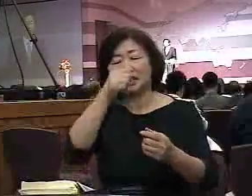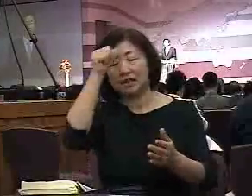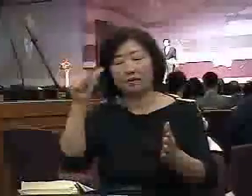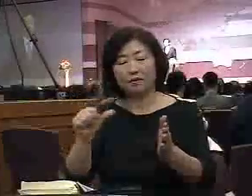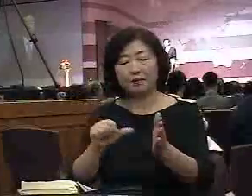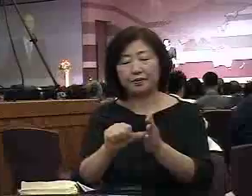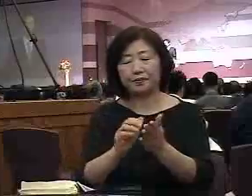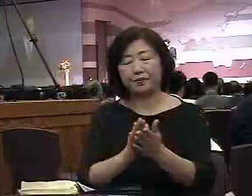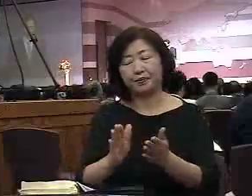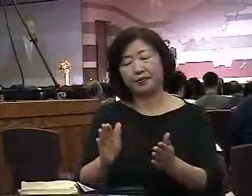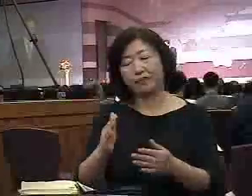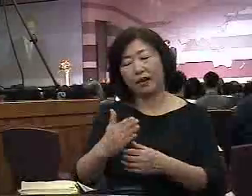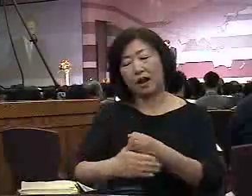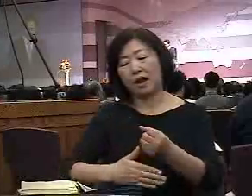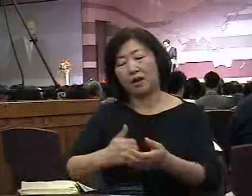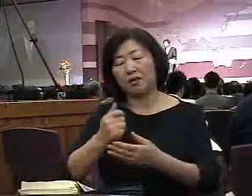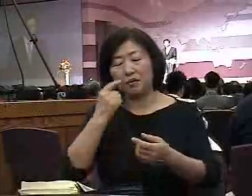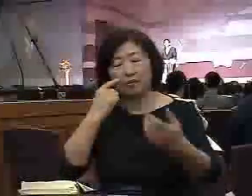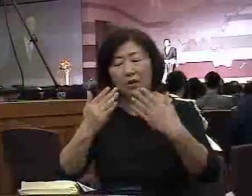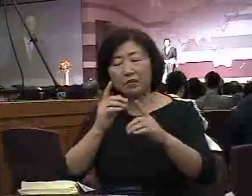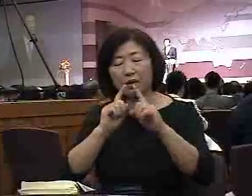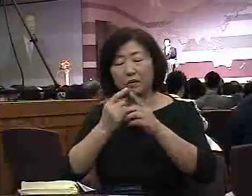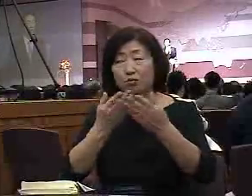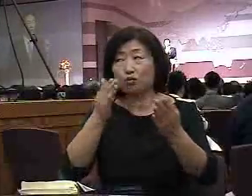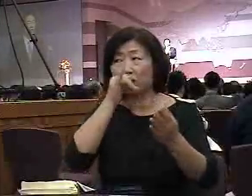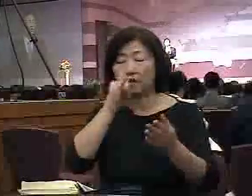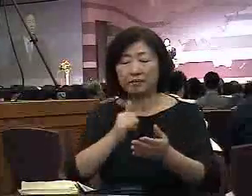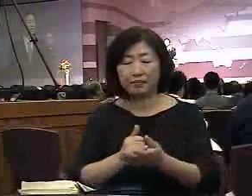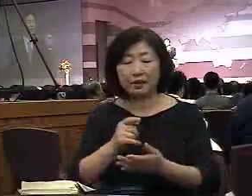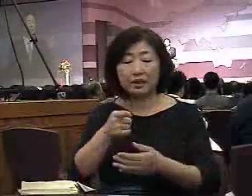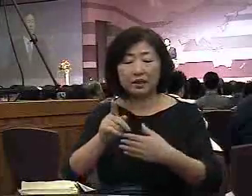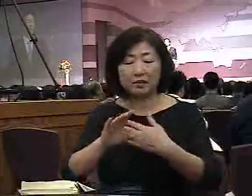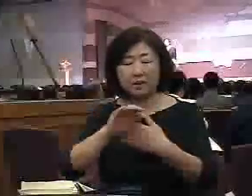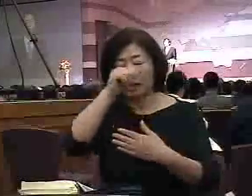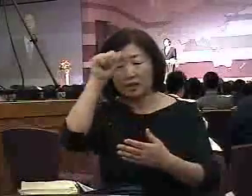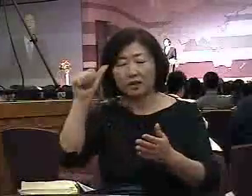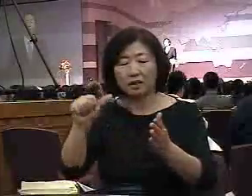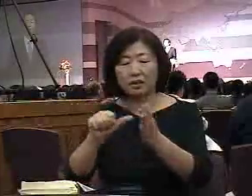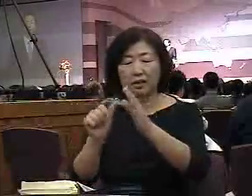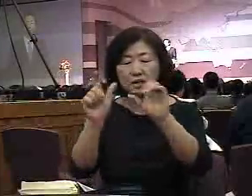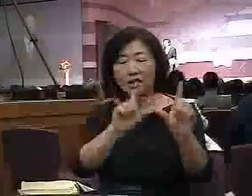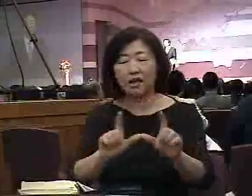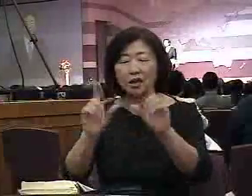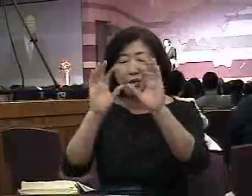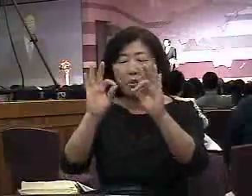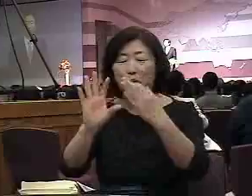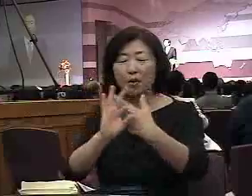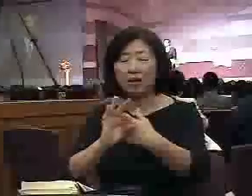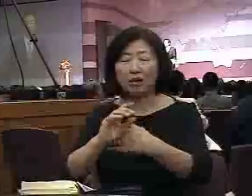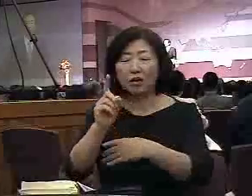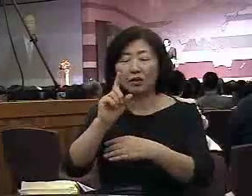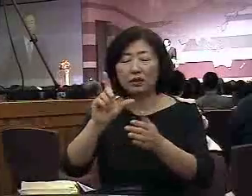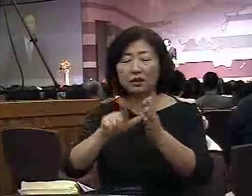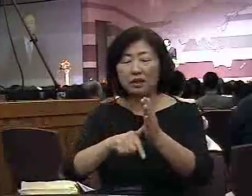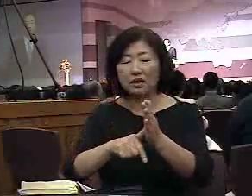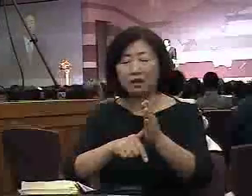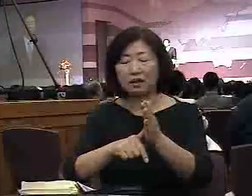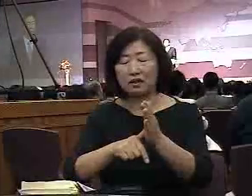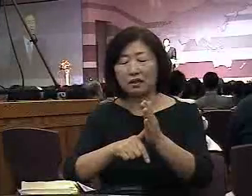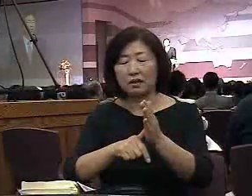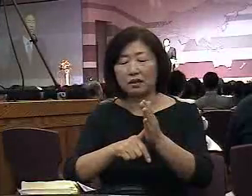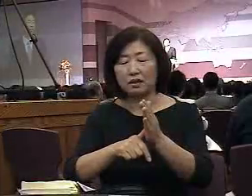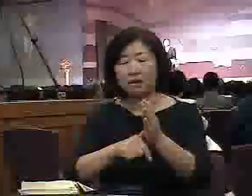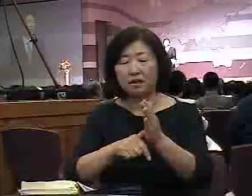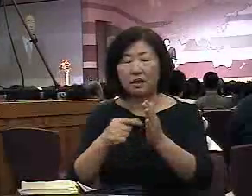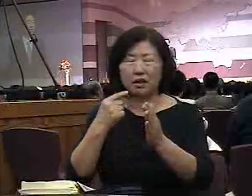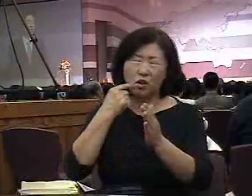인생입니다. 하나님은 분명히 말씀하십니다. 그런 인생을 네가 살다 보면 어느 순간에 네가